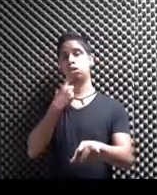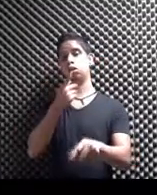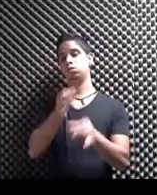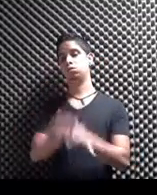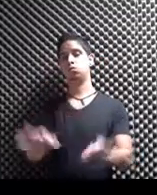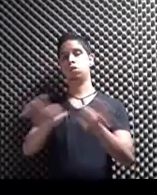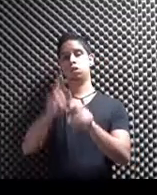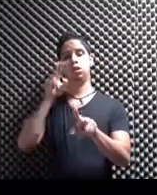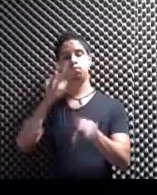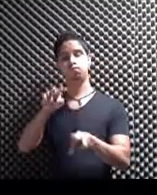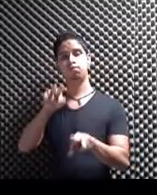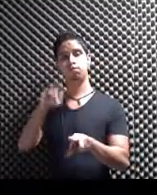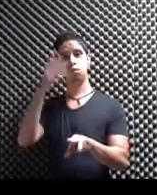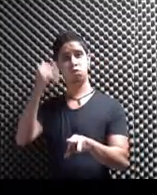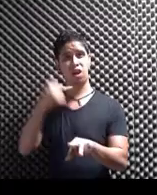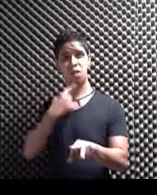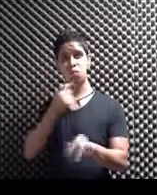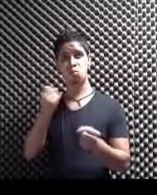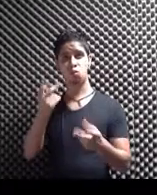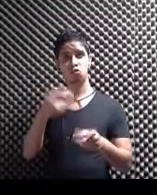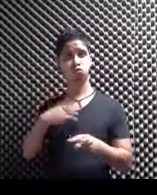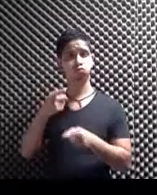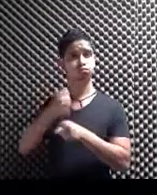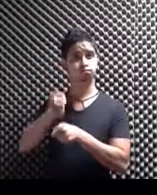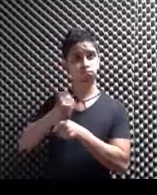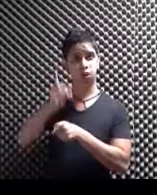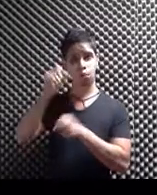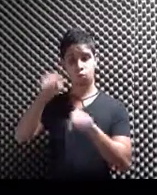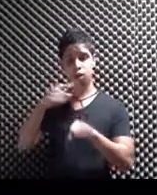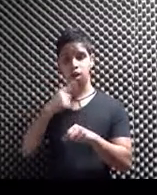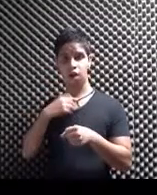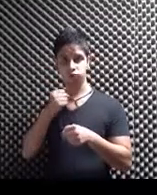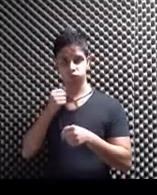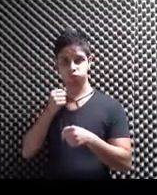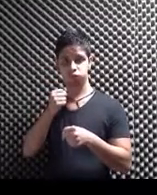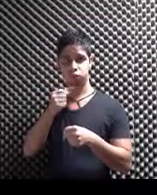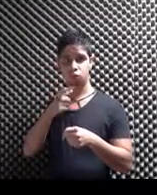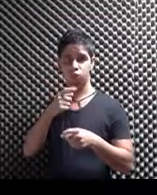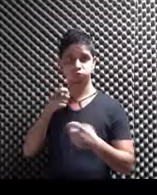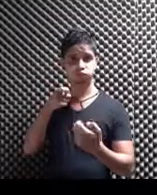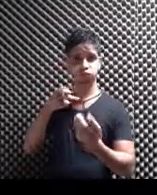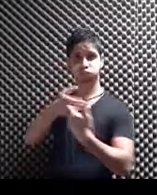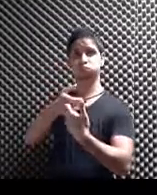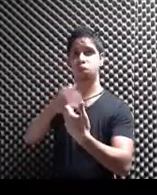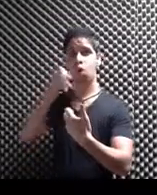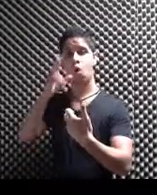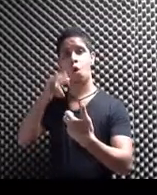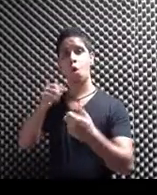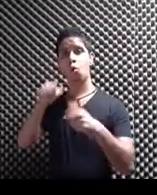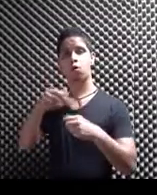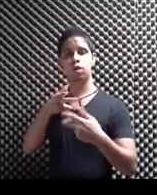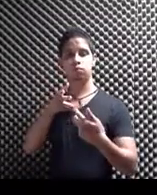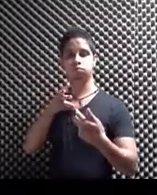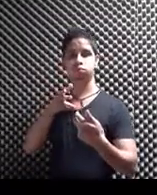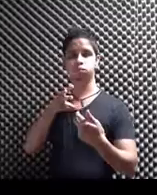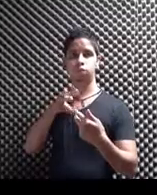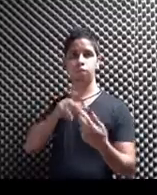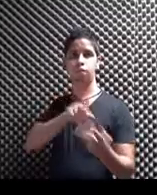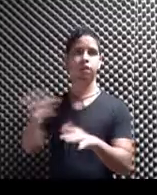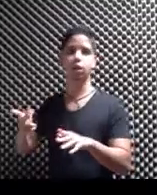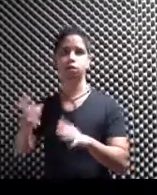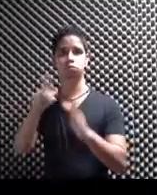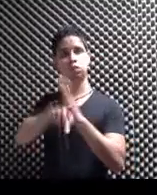increíbles, porque no solamente es verdad que no hay un accidente sino perder la vida o que uno le quite la vida a otra